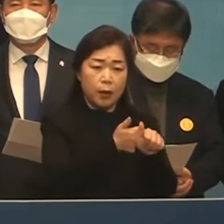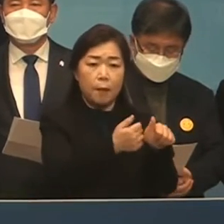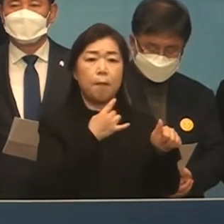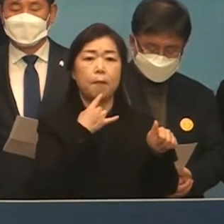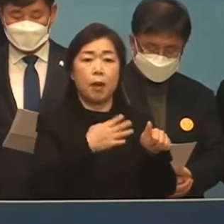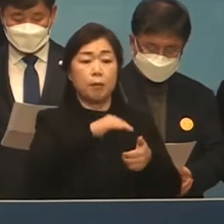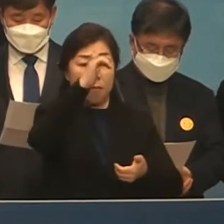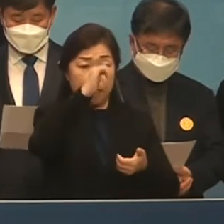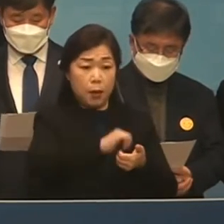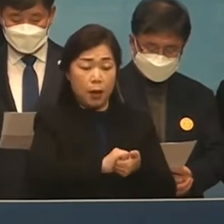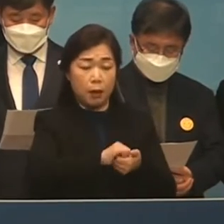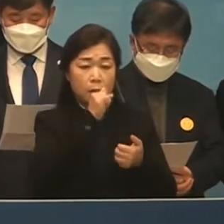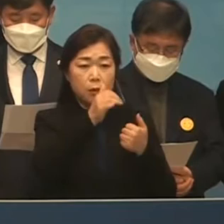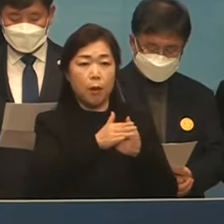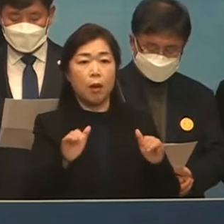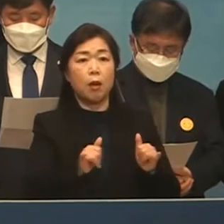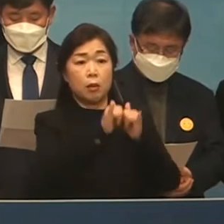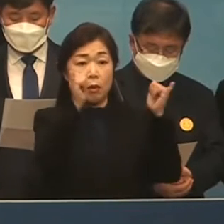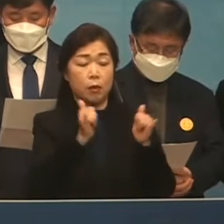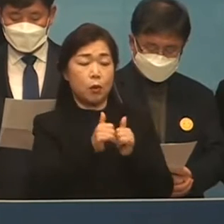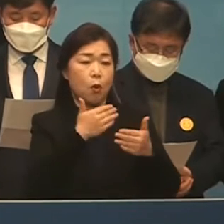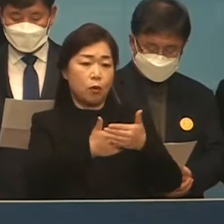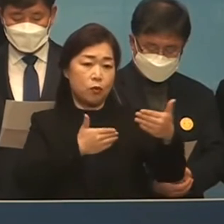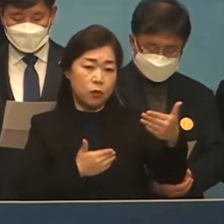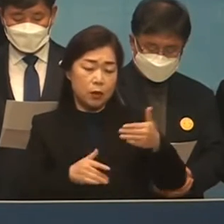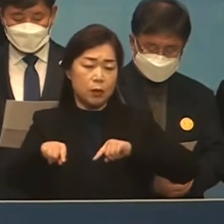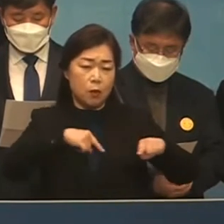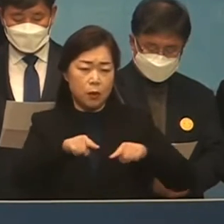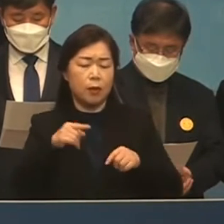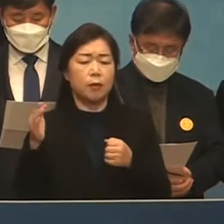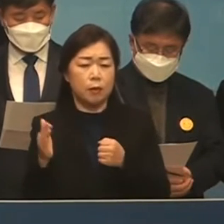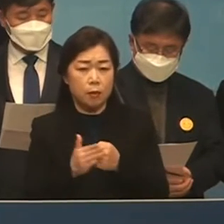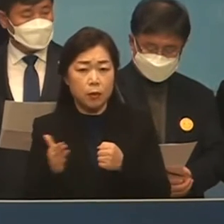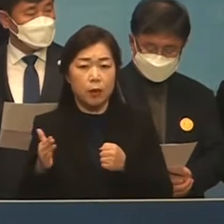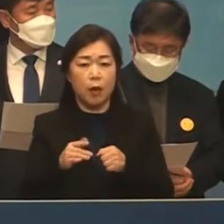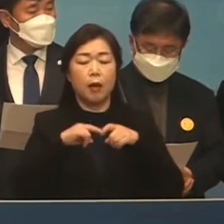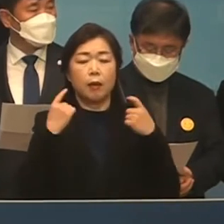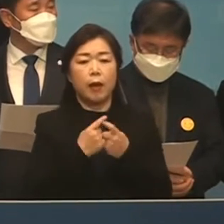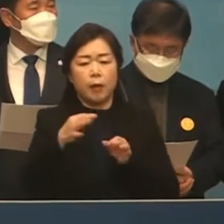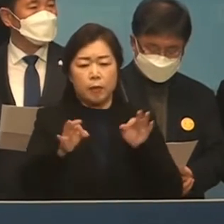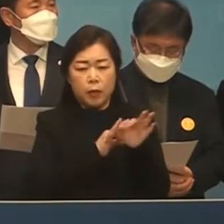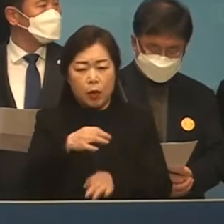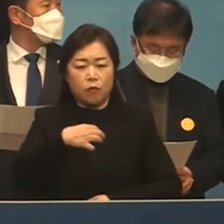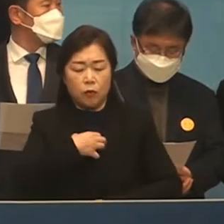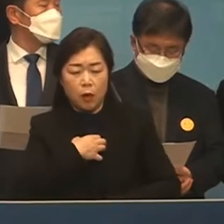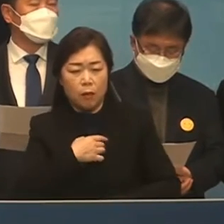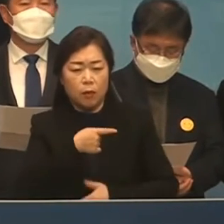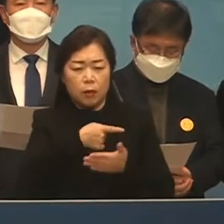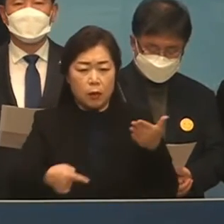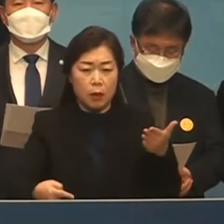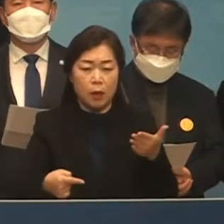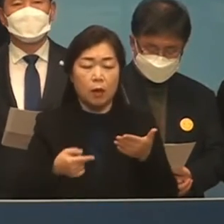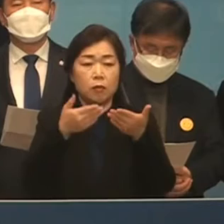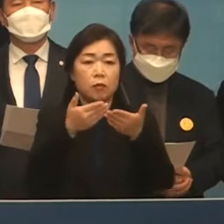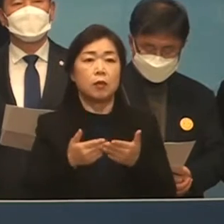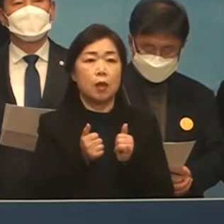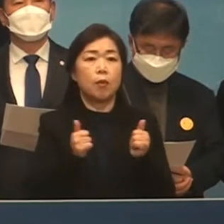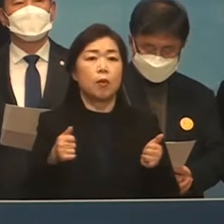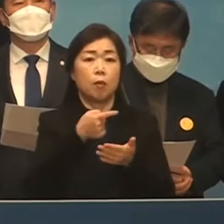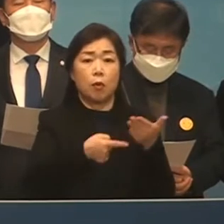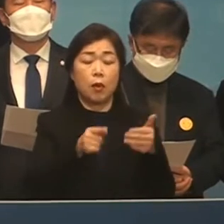경우로만 한정해 사회적 거리두기 방역 정책으로 인한 경영위기 업종은 보상을 받을 수